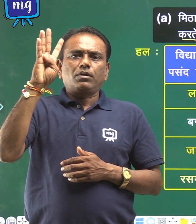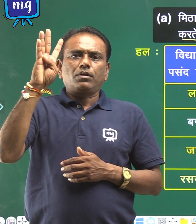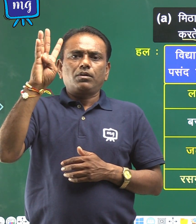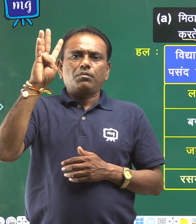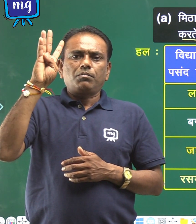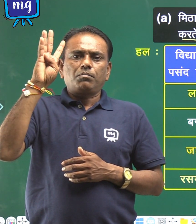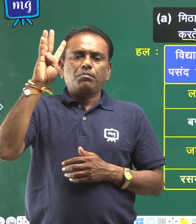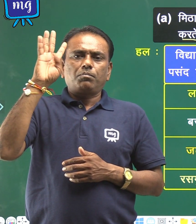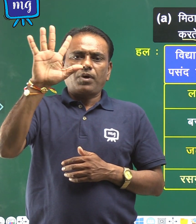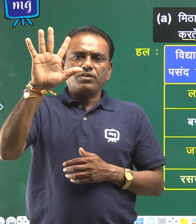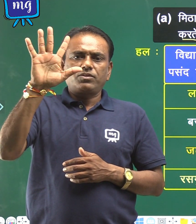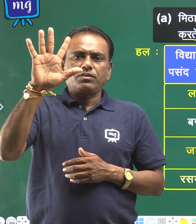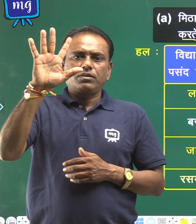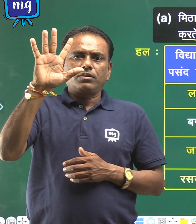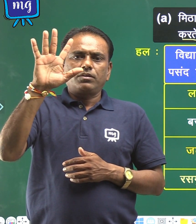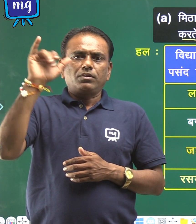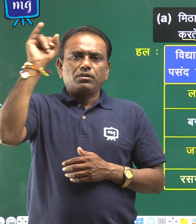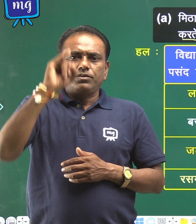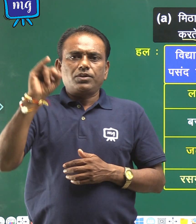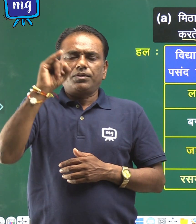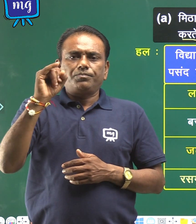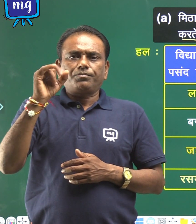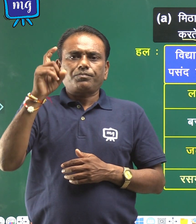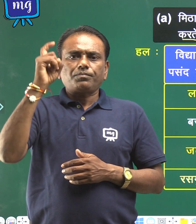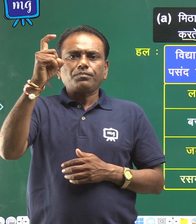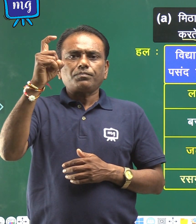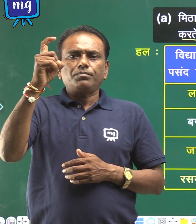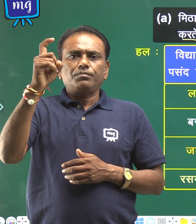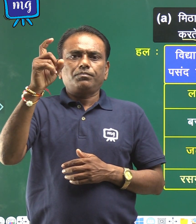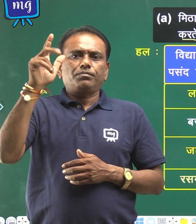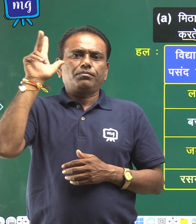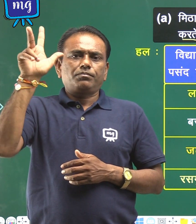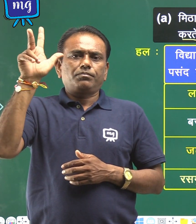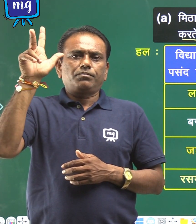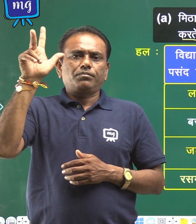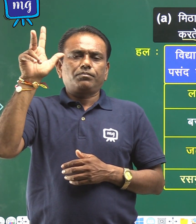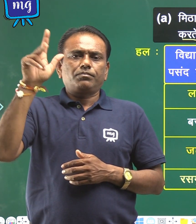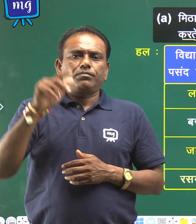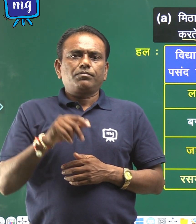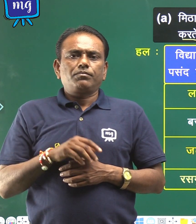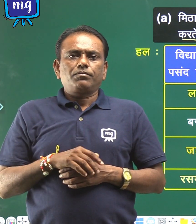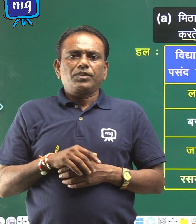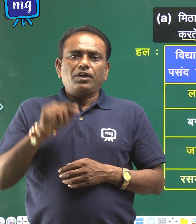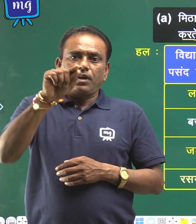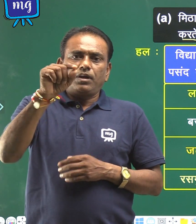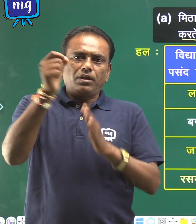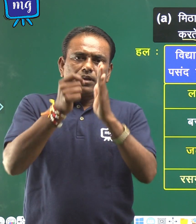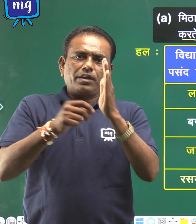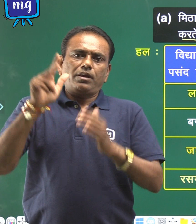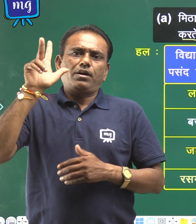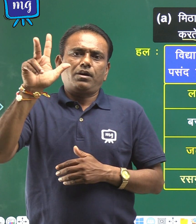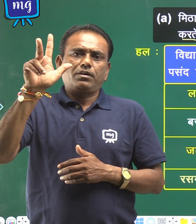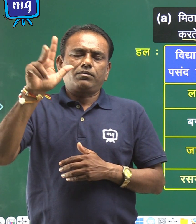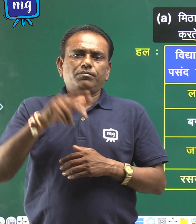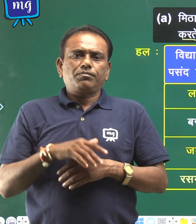4 और ये 5 6 7 और ये 8। यहाँ लिखेंगे 8।